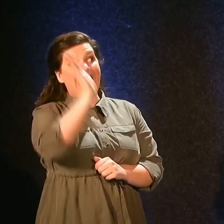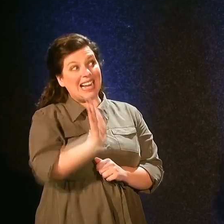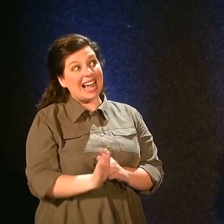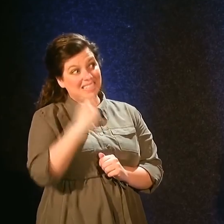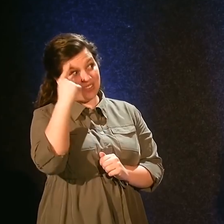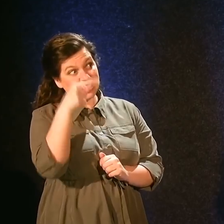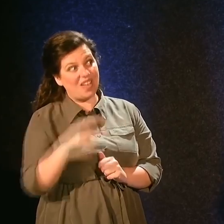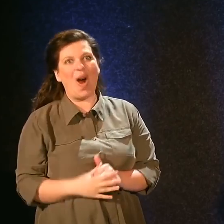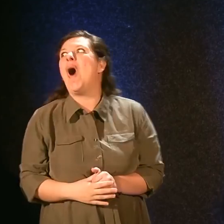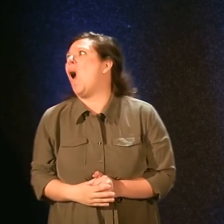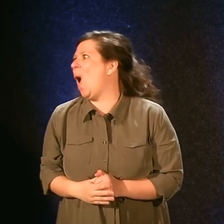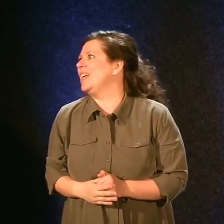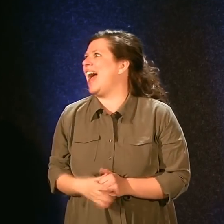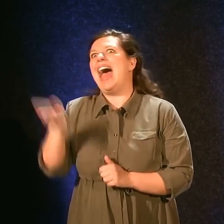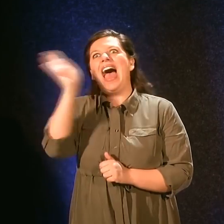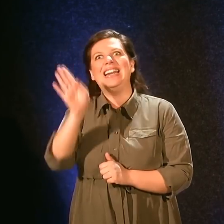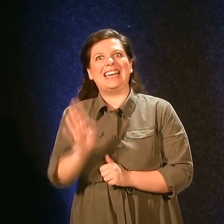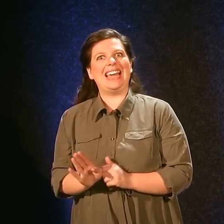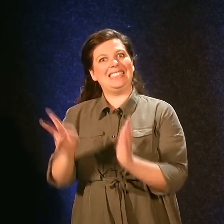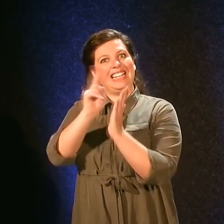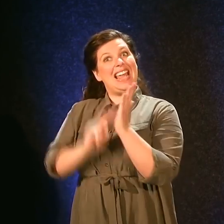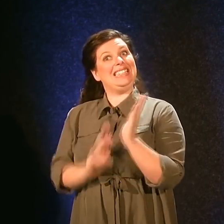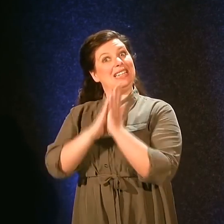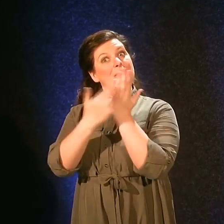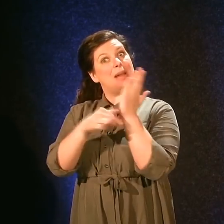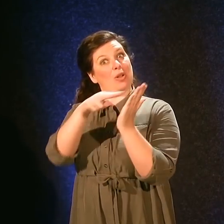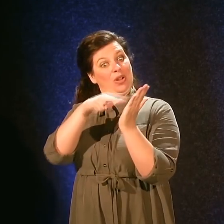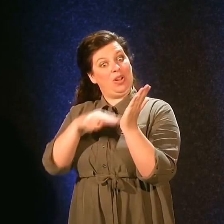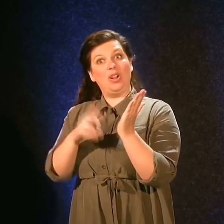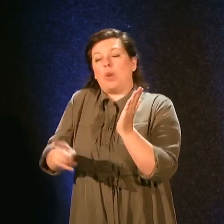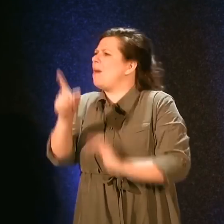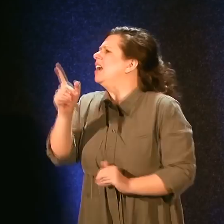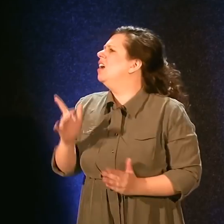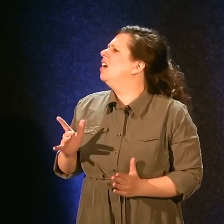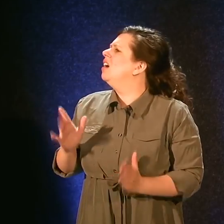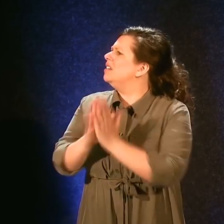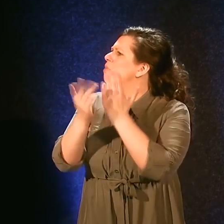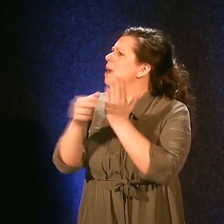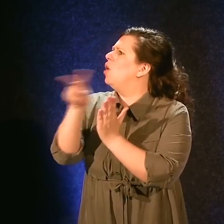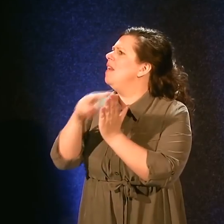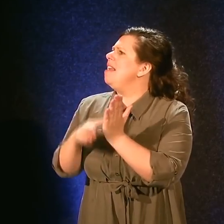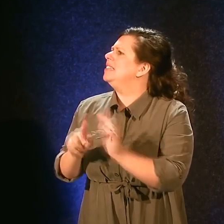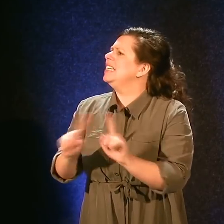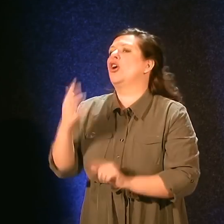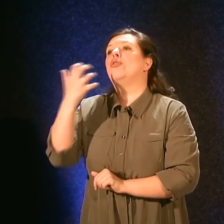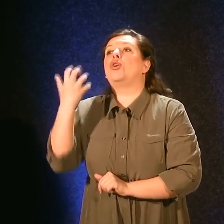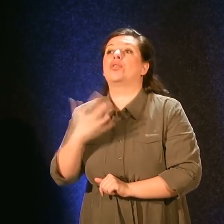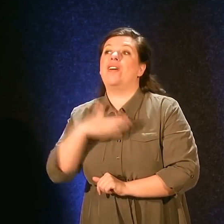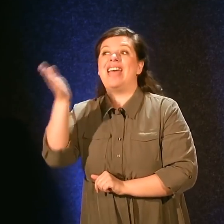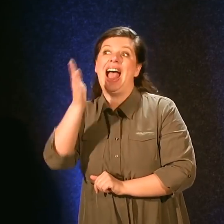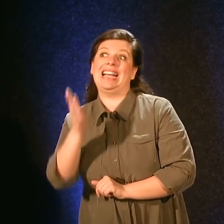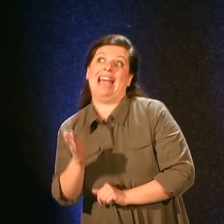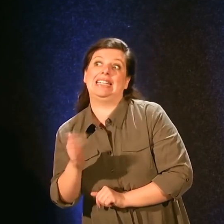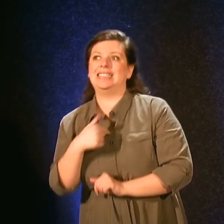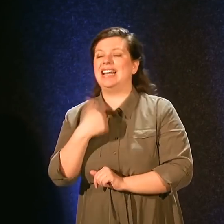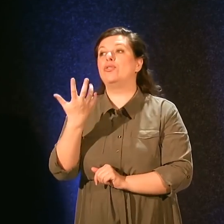weet je wel? Oh ja, Heilige Geest. Dat lees je in de Bijbel inderdaad. Maar Eva, In de Bijbel lees ik niet vrucht van de Heilige Geest. Ik